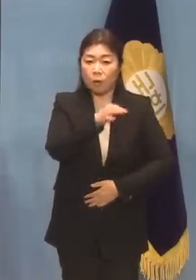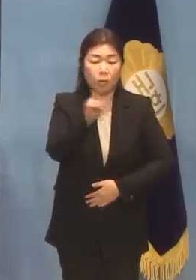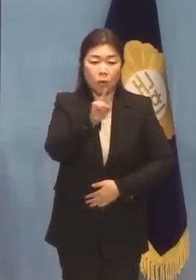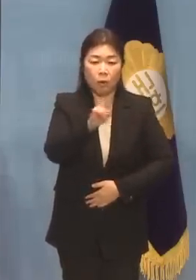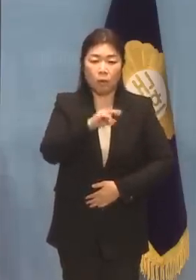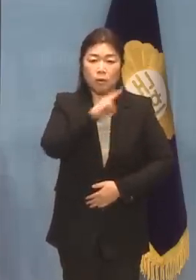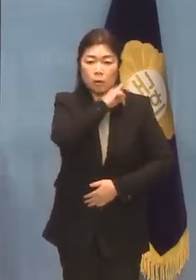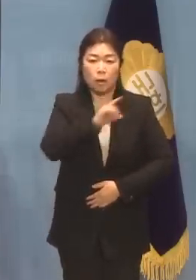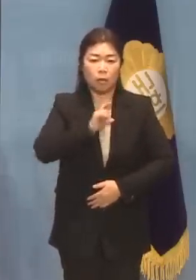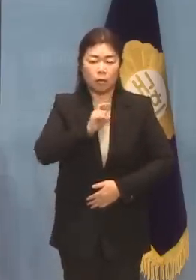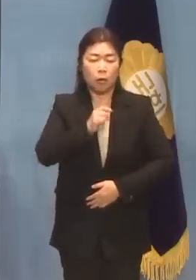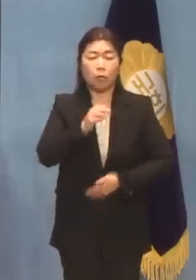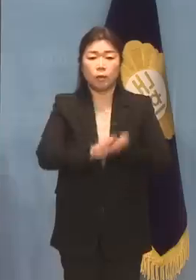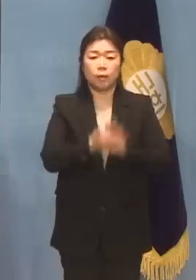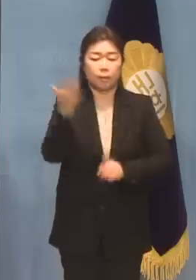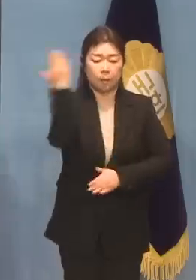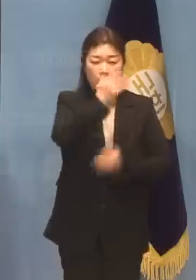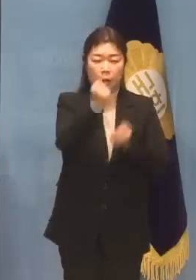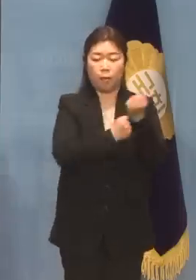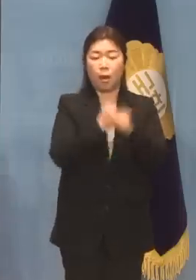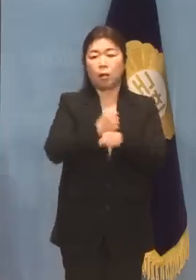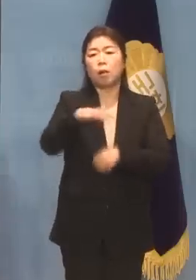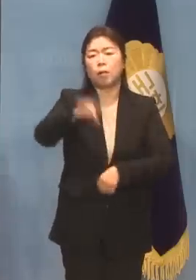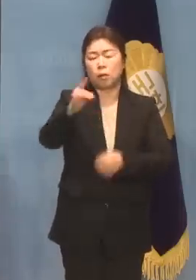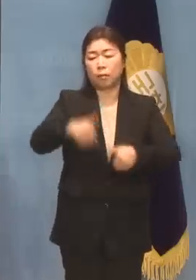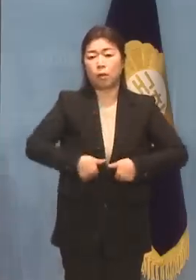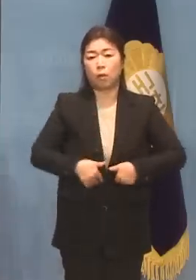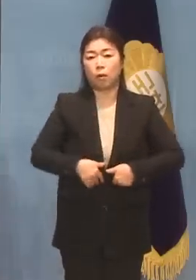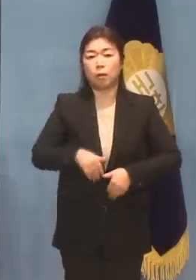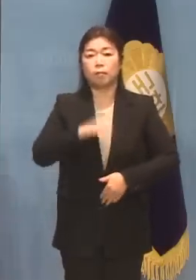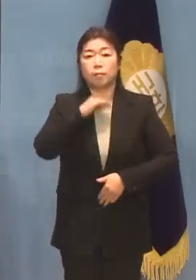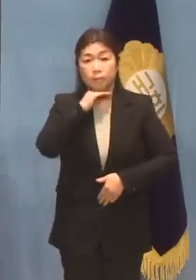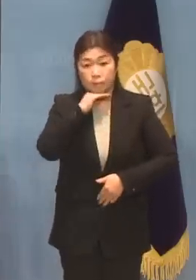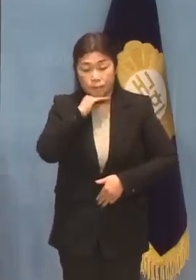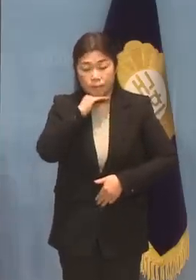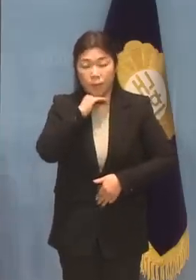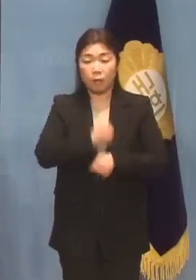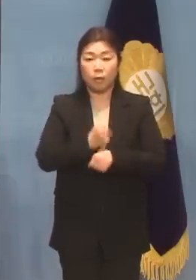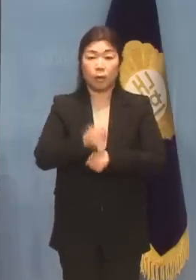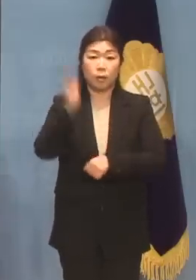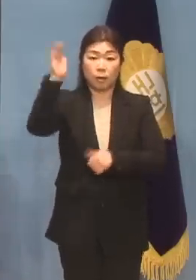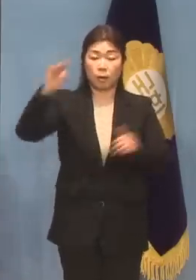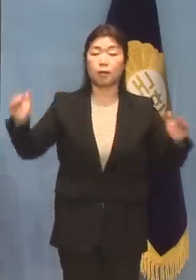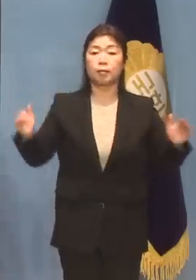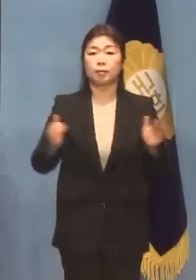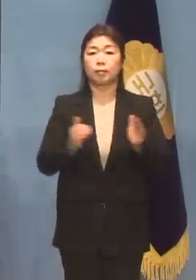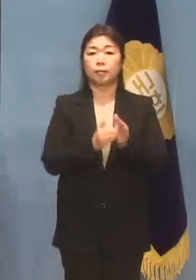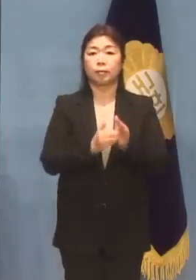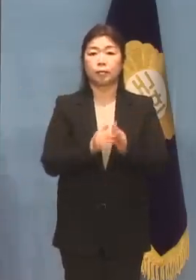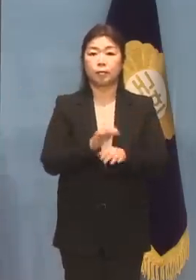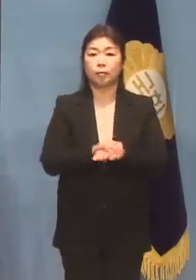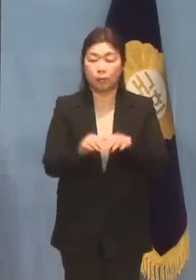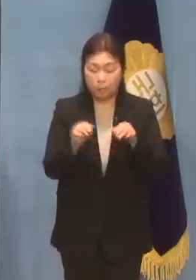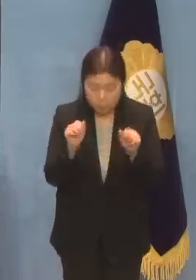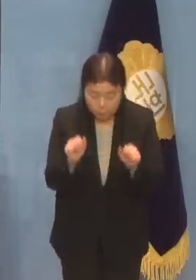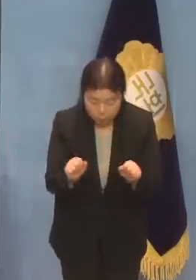깨끗하게 해명하시는 게 먼저라고 생각합니다. 네, 답변을 기다리겠습니다. 네, 이상 기자회견 마치겠습니다.